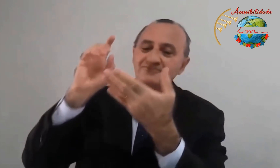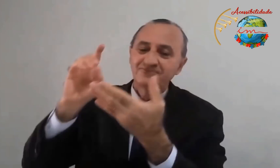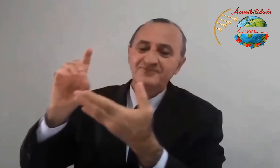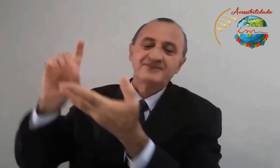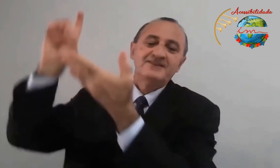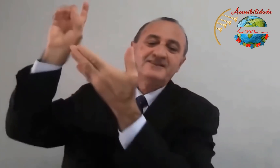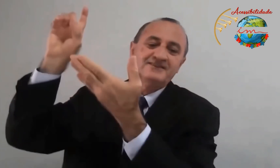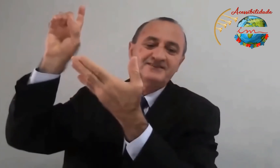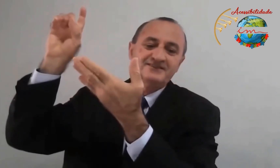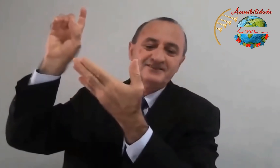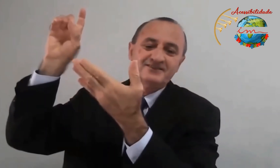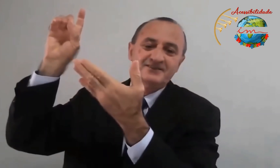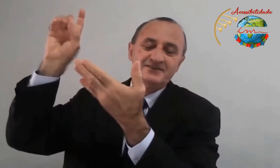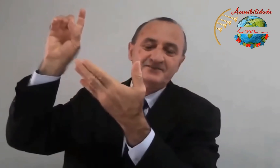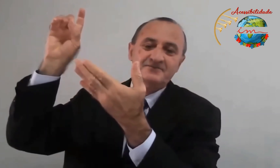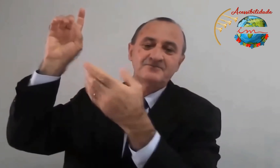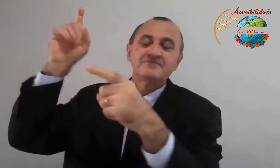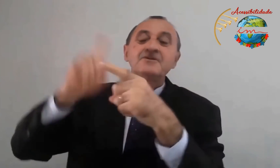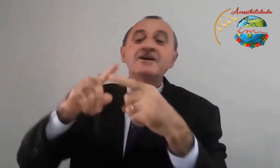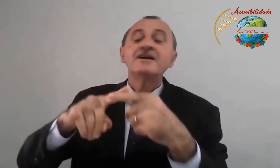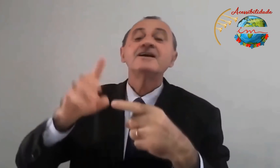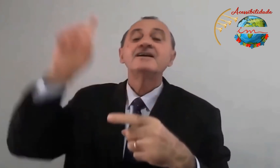tão especial do noivo com a noiva.